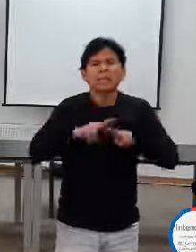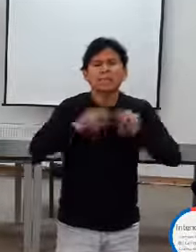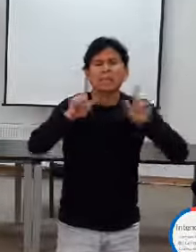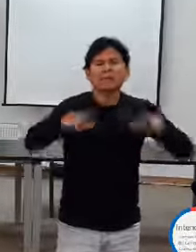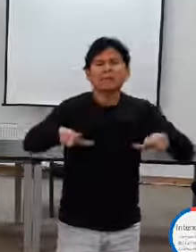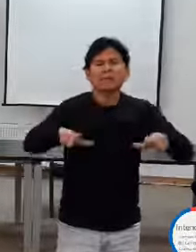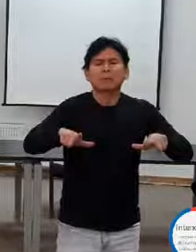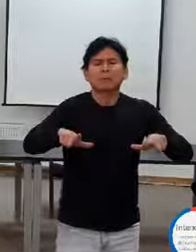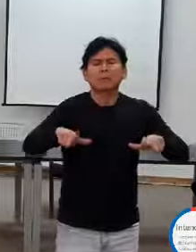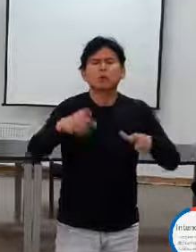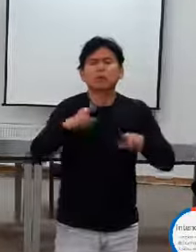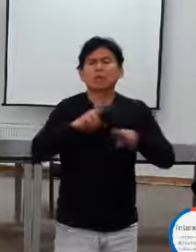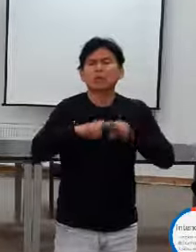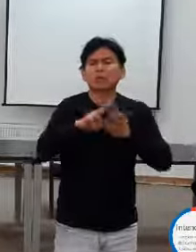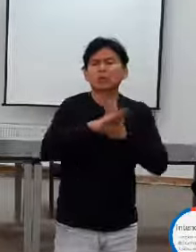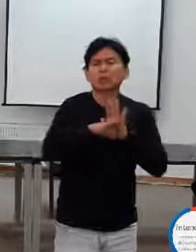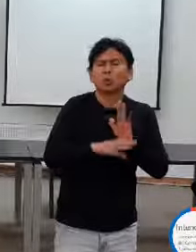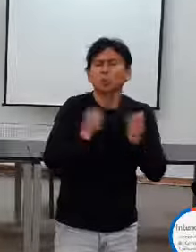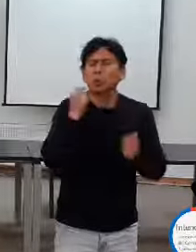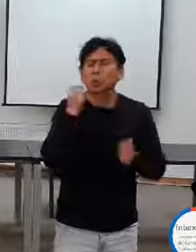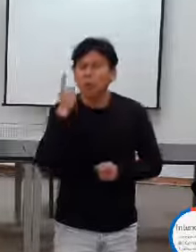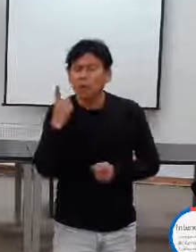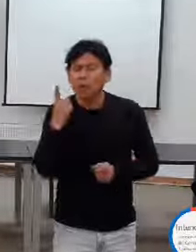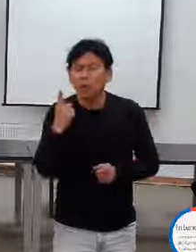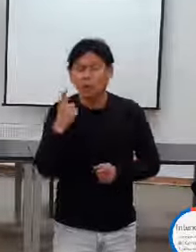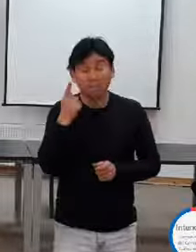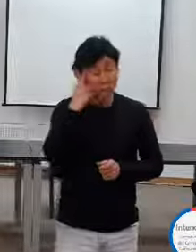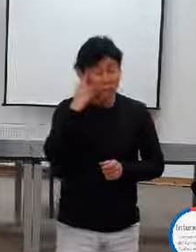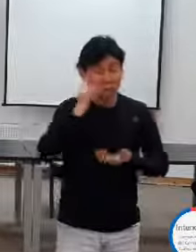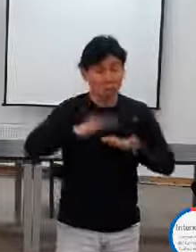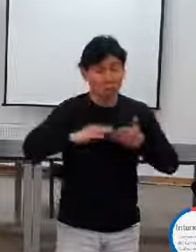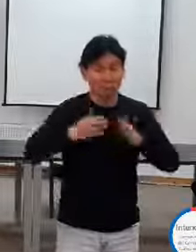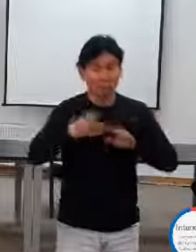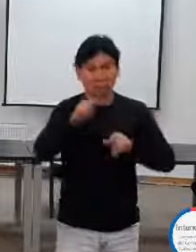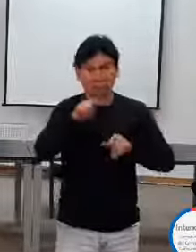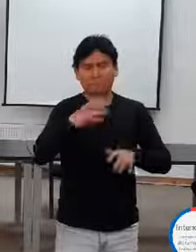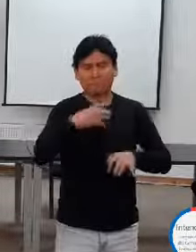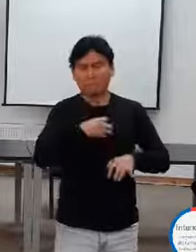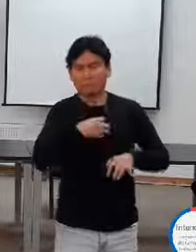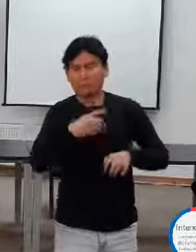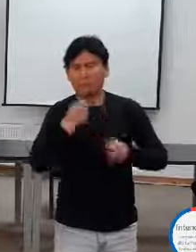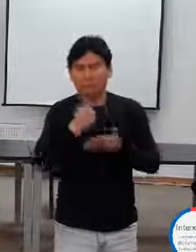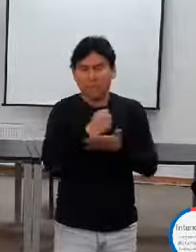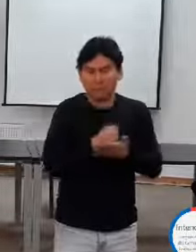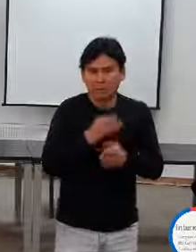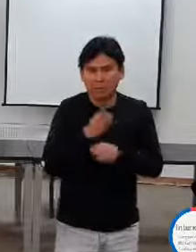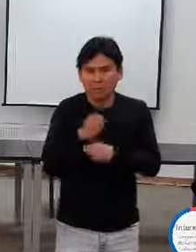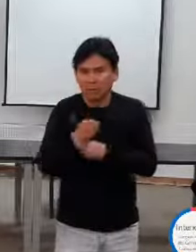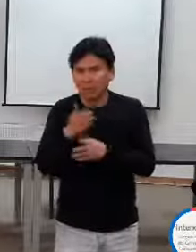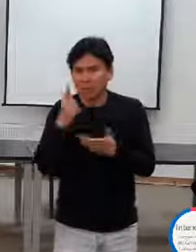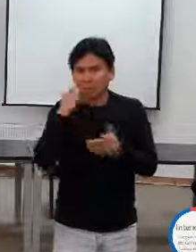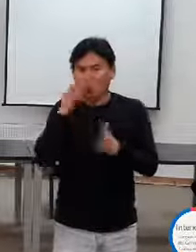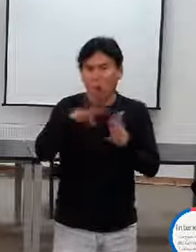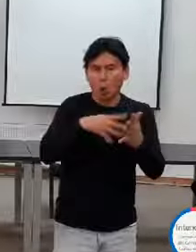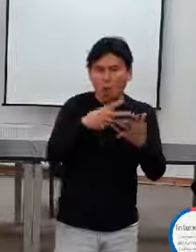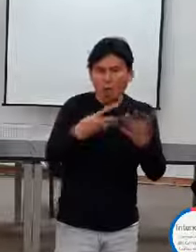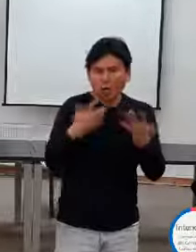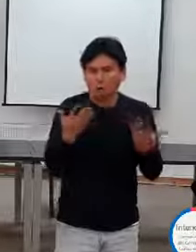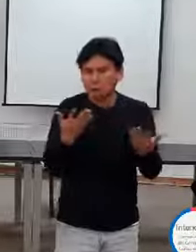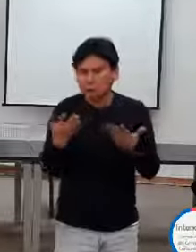tener? ¿tienen eso pronosticado también pensando en que la comunidad también si es que tiene que hacer trámites ahí puede decirle un horario en que